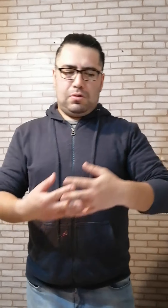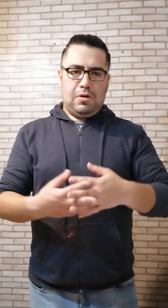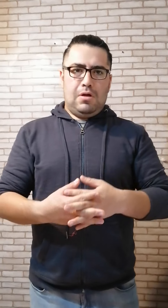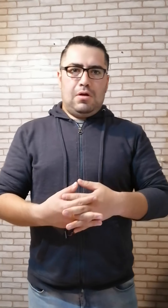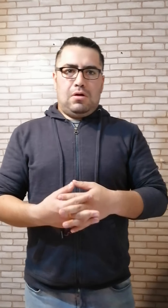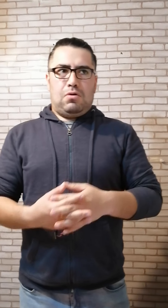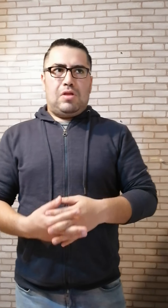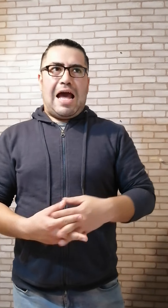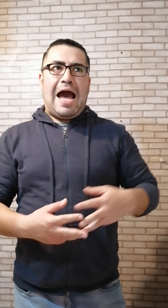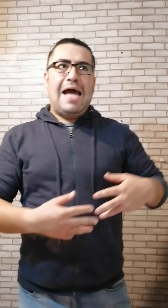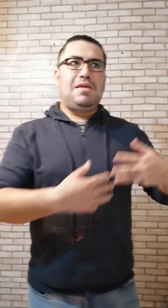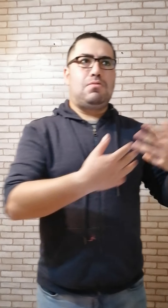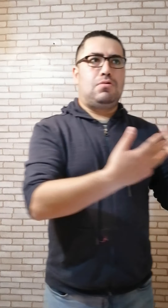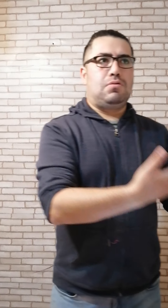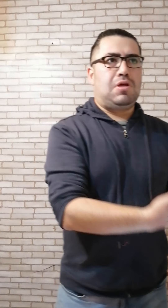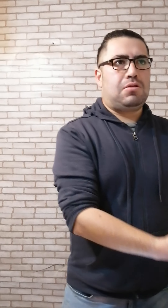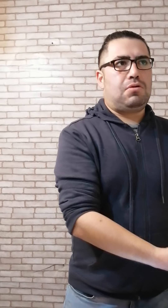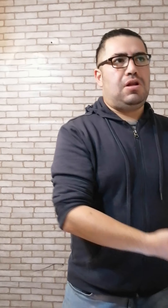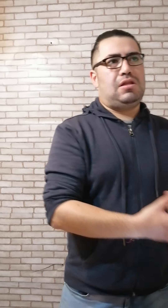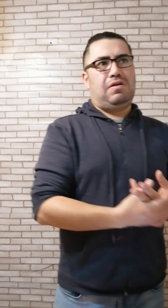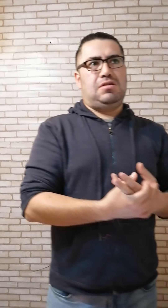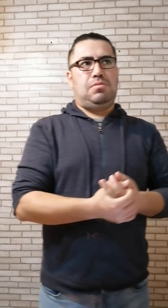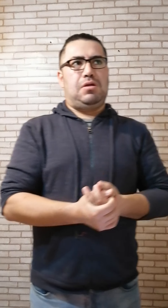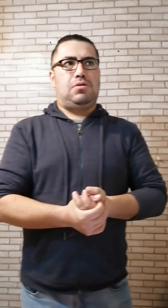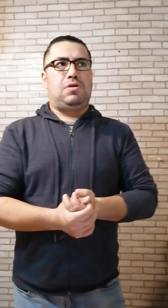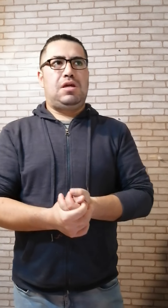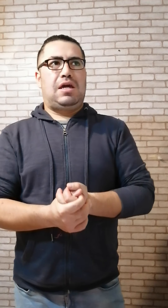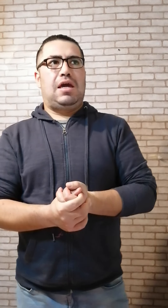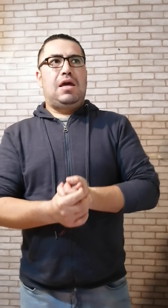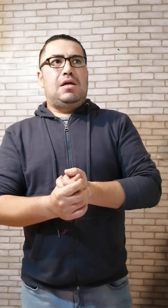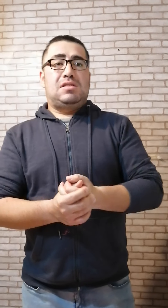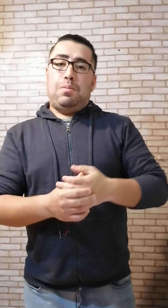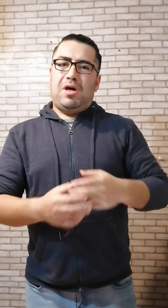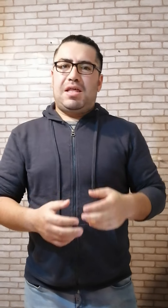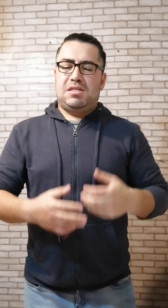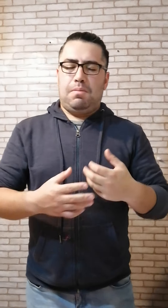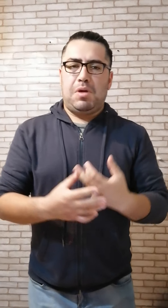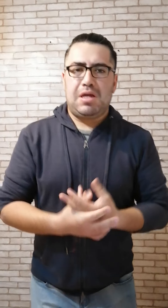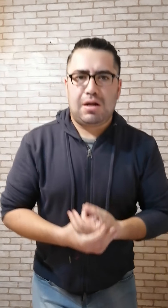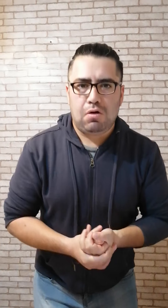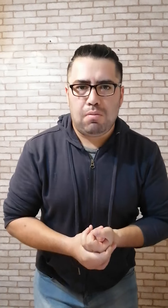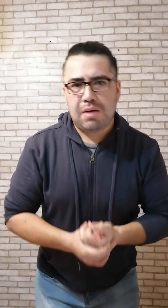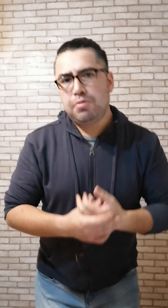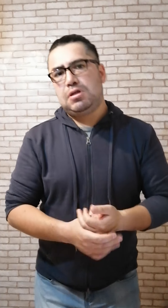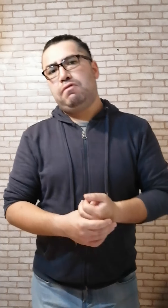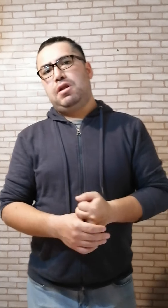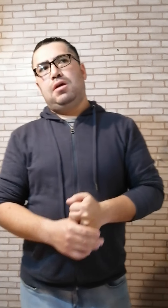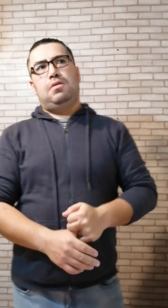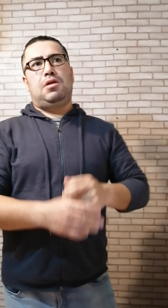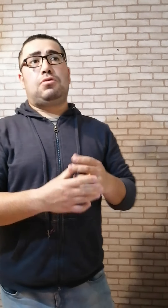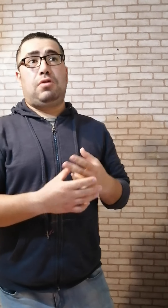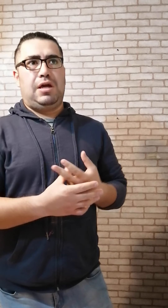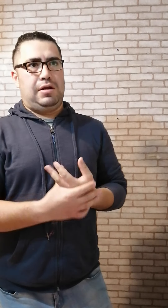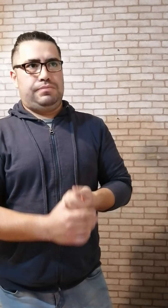con ánimo dentro del establecimiento y que se pueda desempeñar lo más posible dentro de él